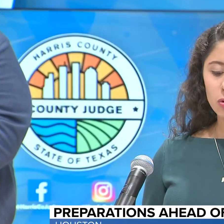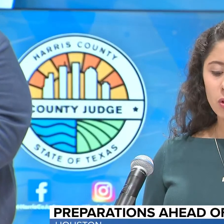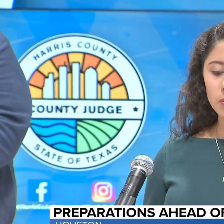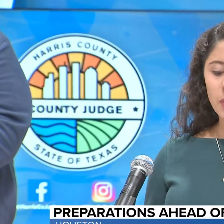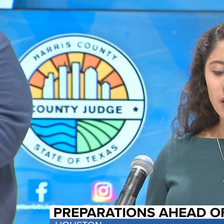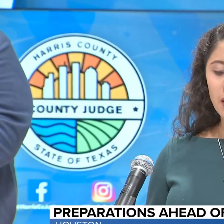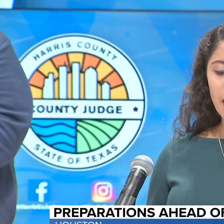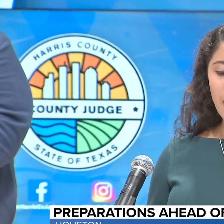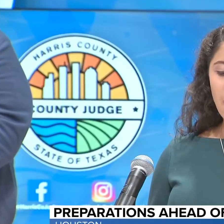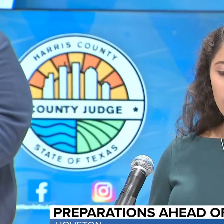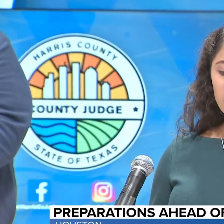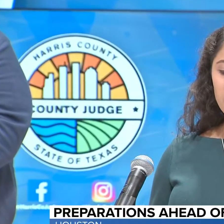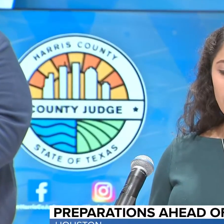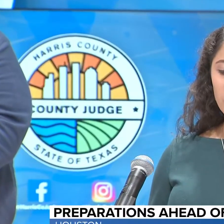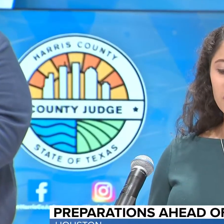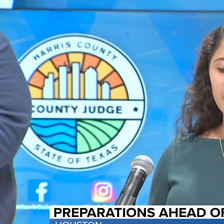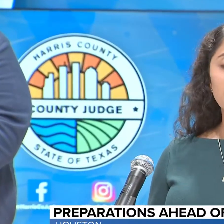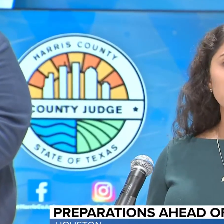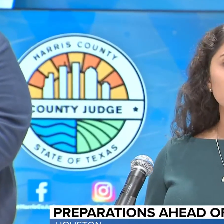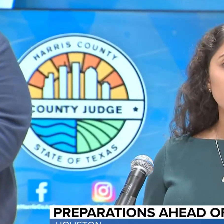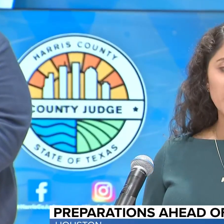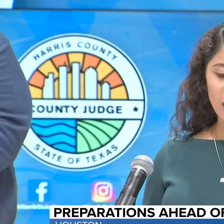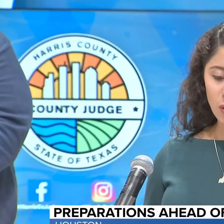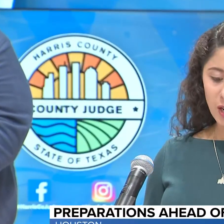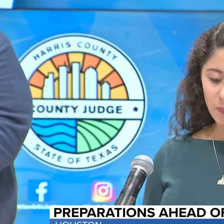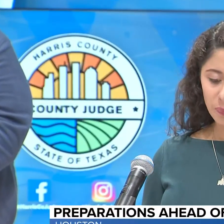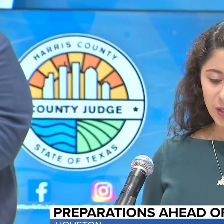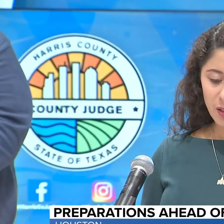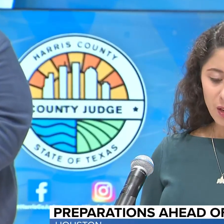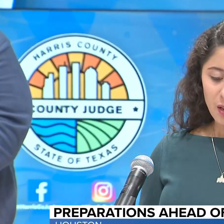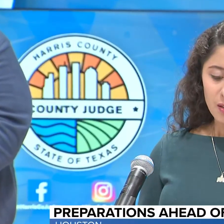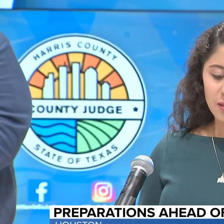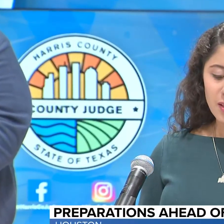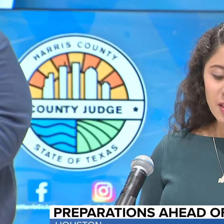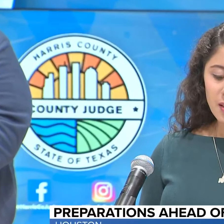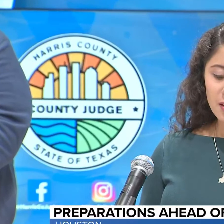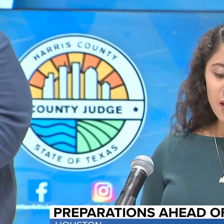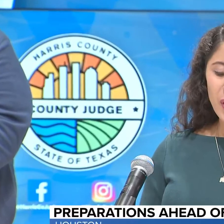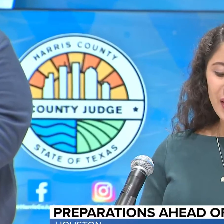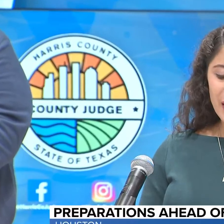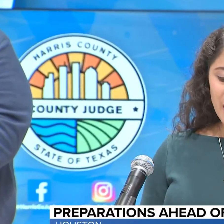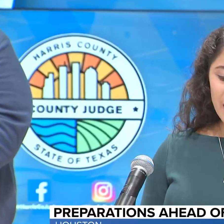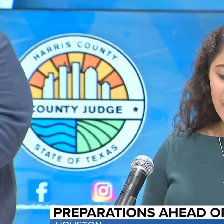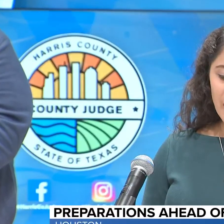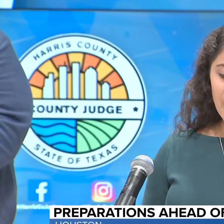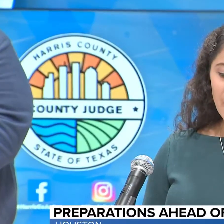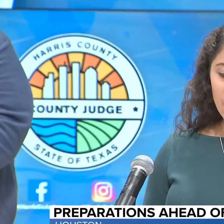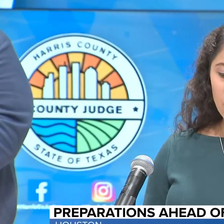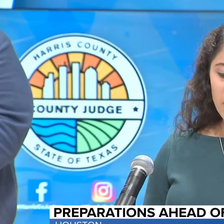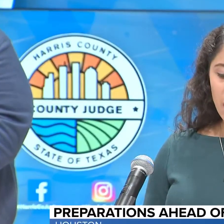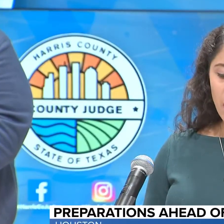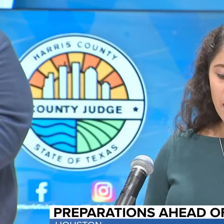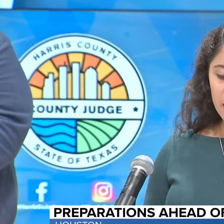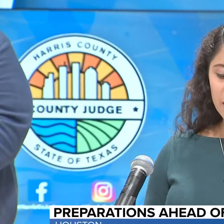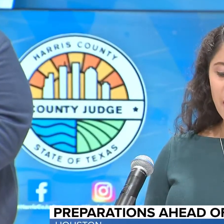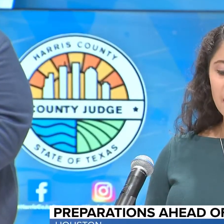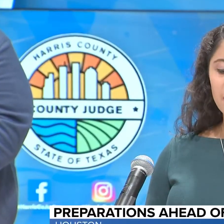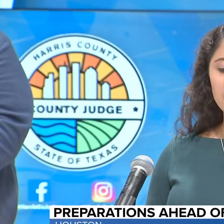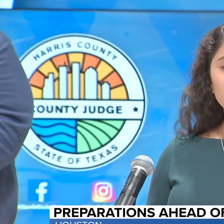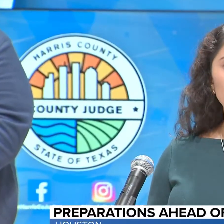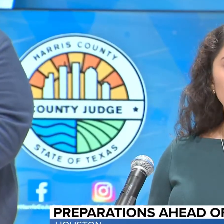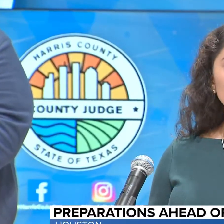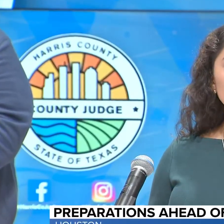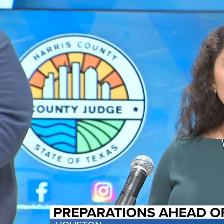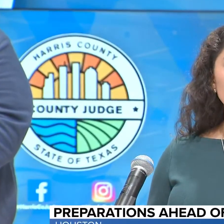Son instrucciones que ha ofrecido un instalador de tuberías local. Si se va a quedar en el condado Harris,